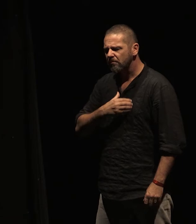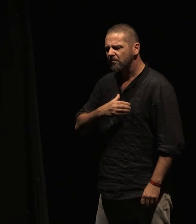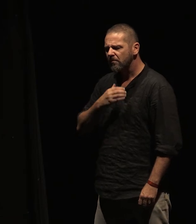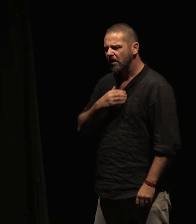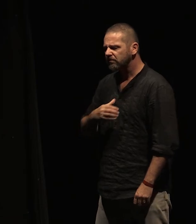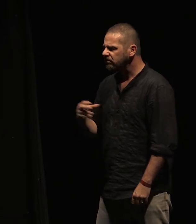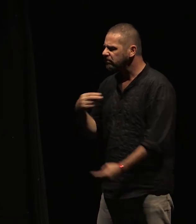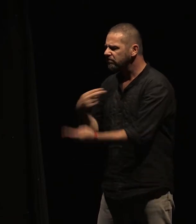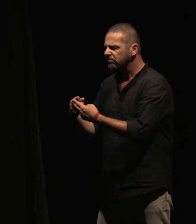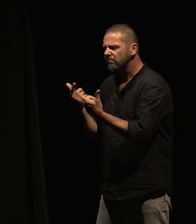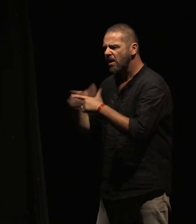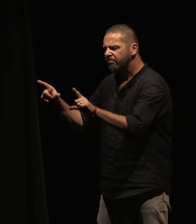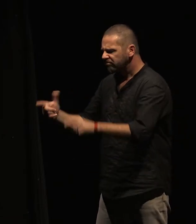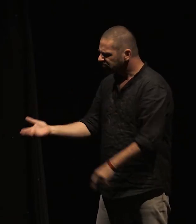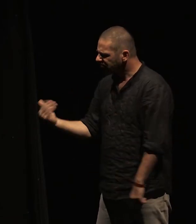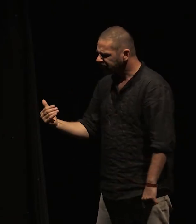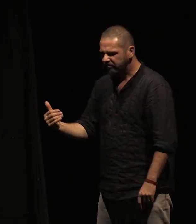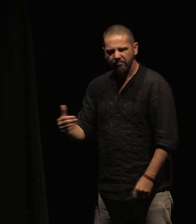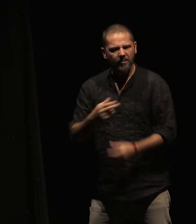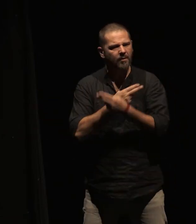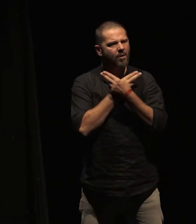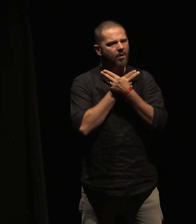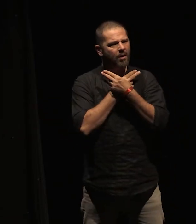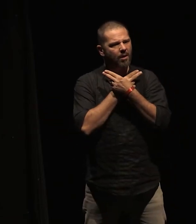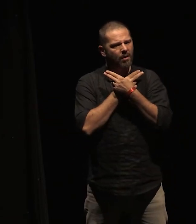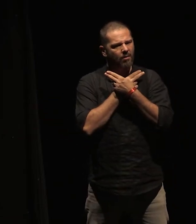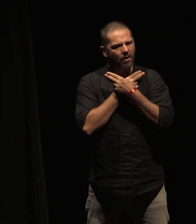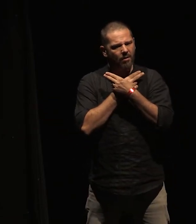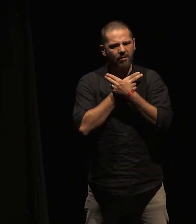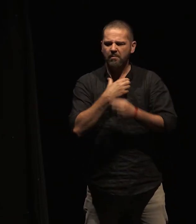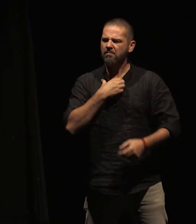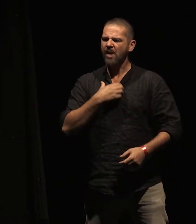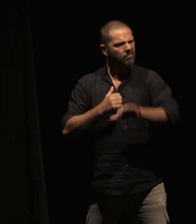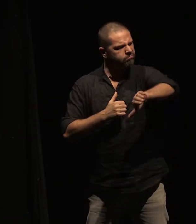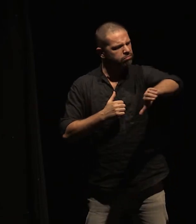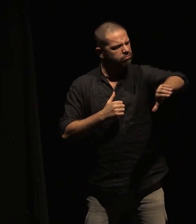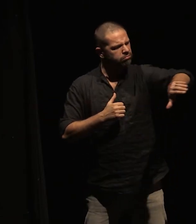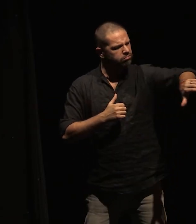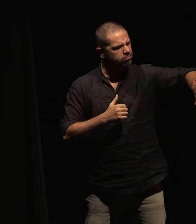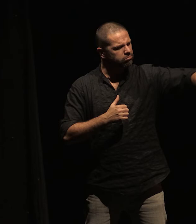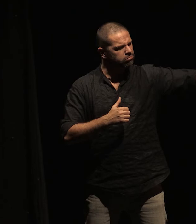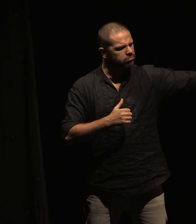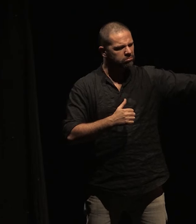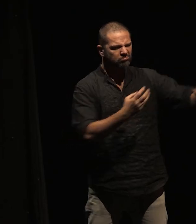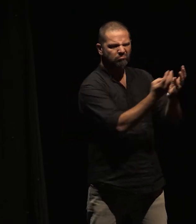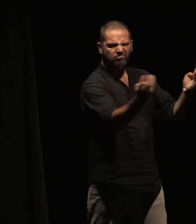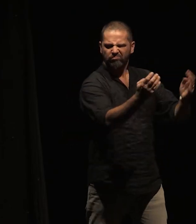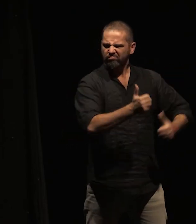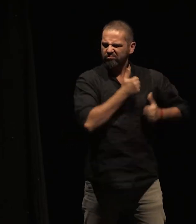veux. » L'orca attendit alors le bras et écarta le prêtre. Les hommes de l'escouade chargèrent leurs fusils. J'ai crié «